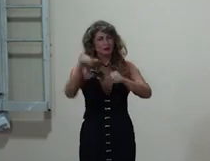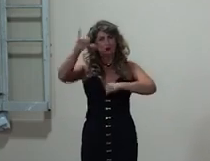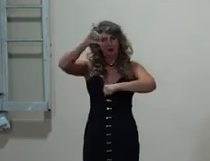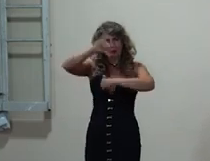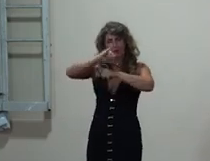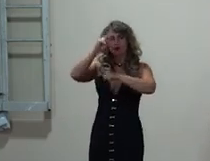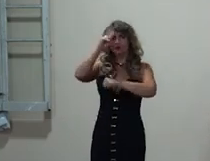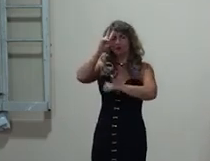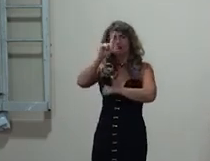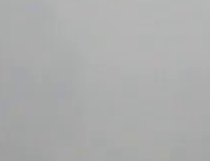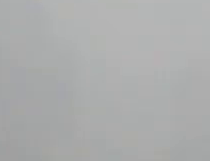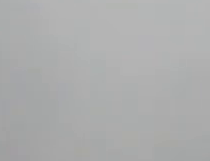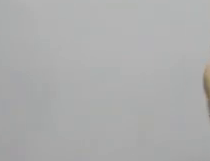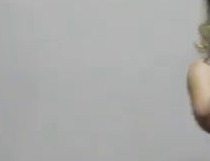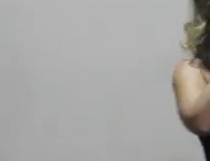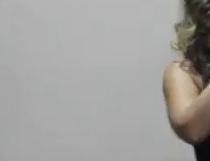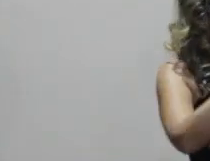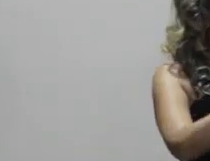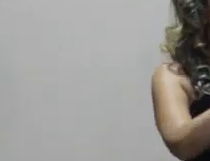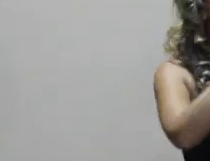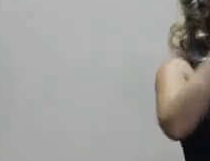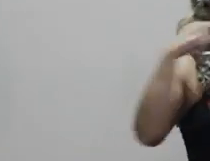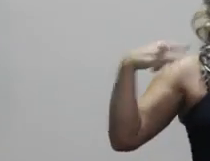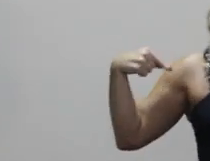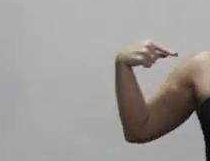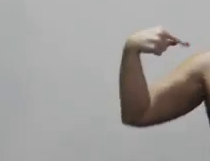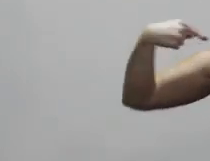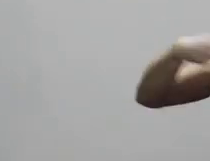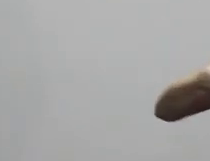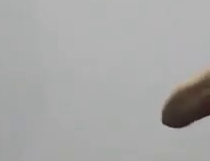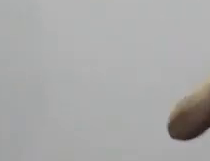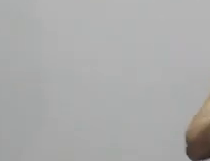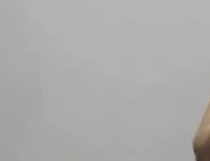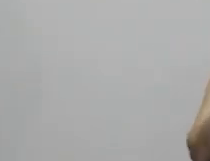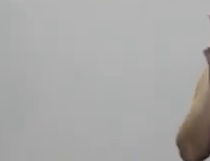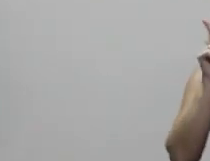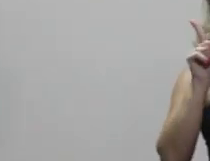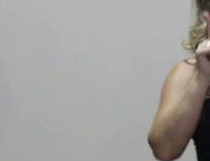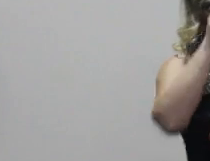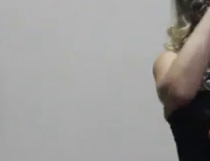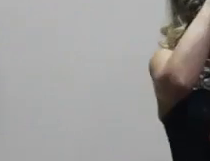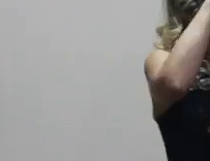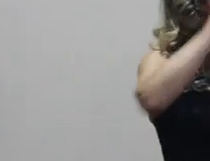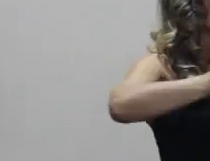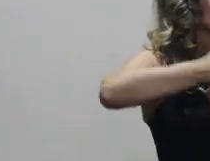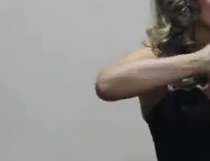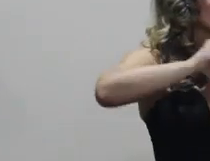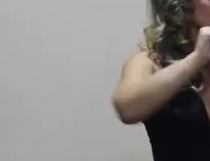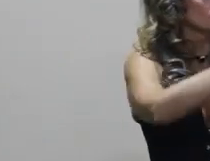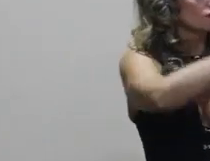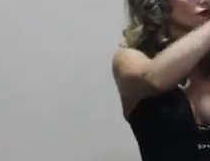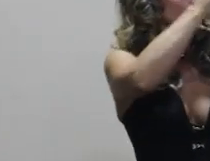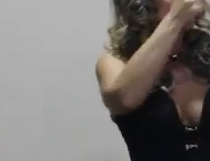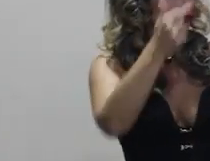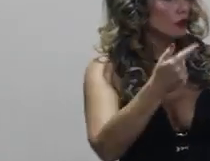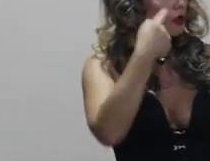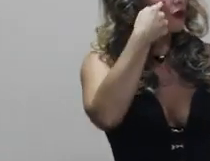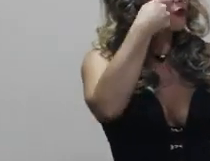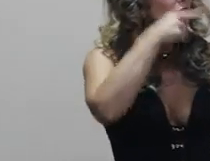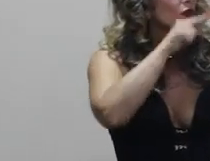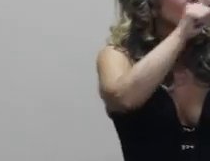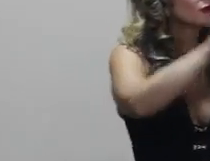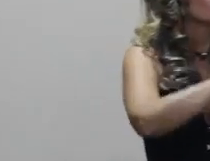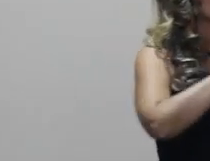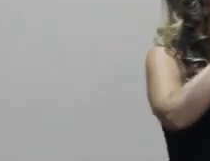Lapa, aonde, se nós resgatarmos lá as matérias de jornal, vocês verão